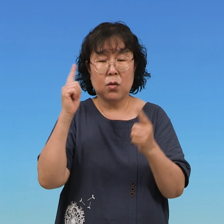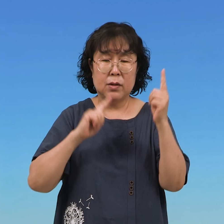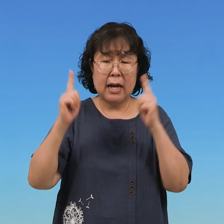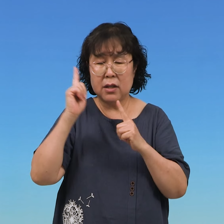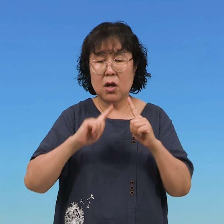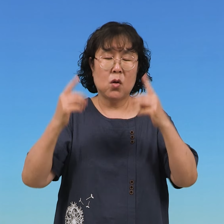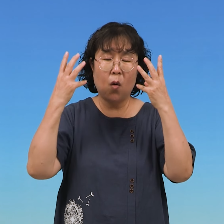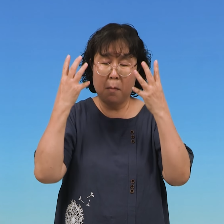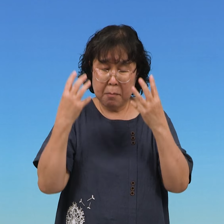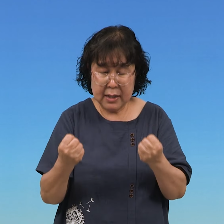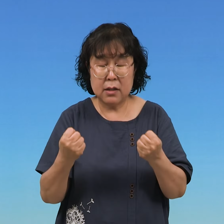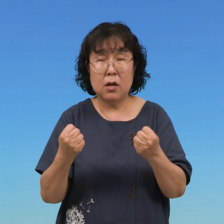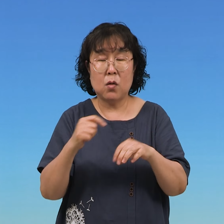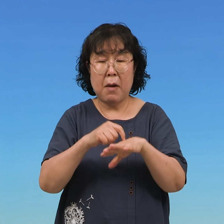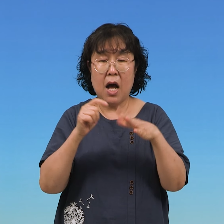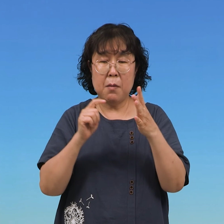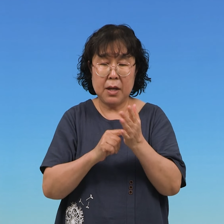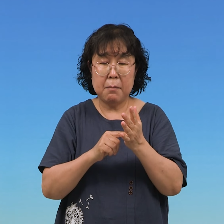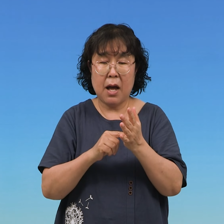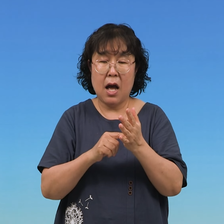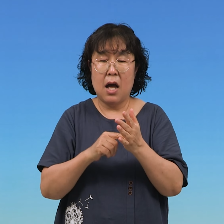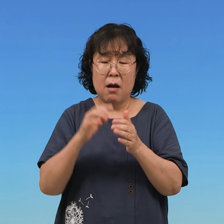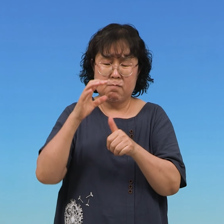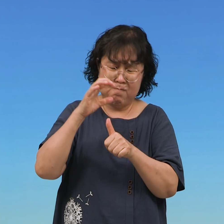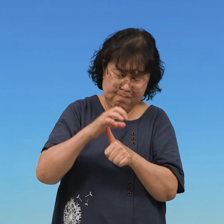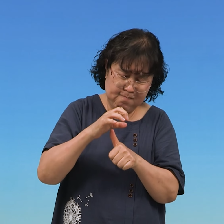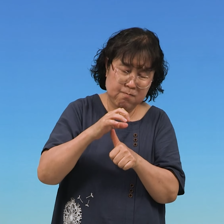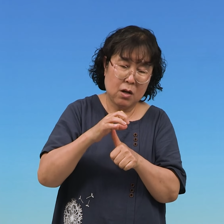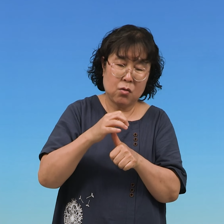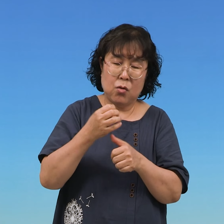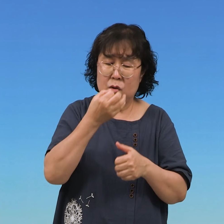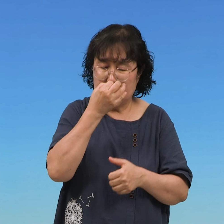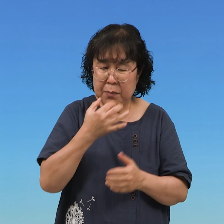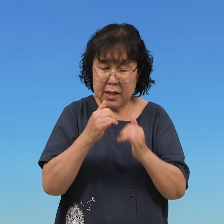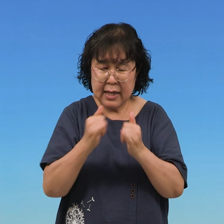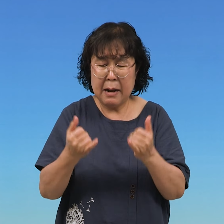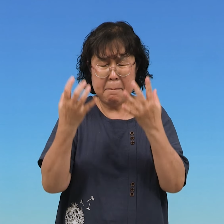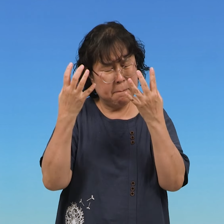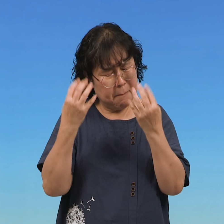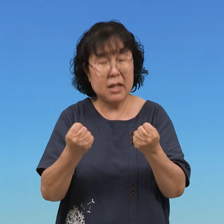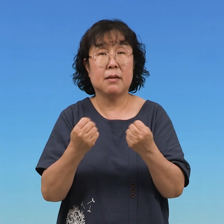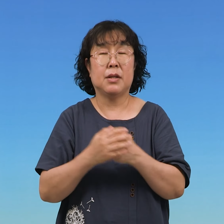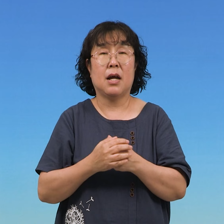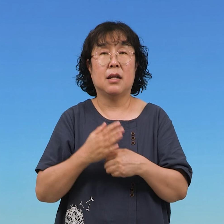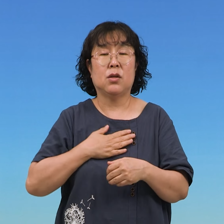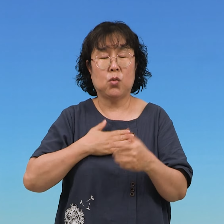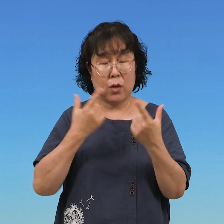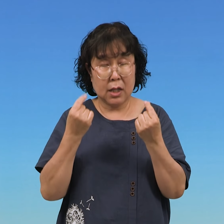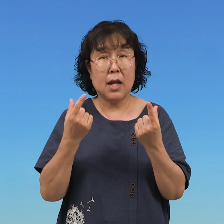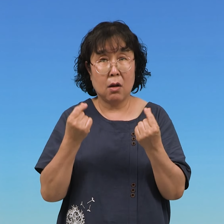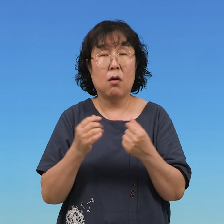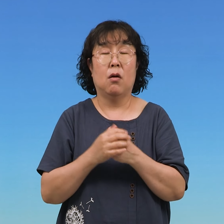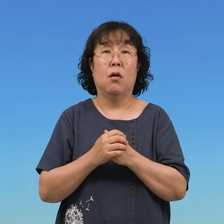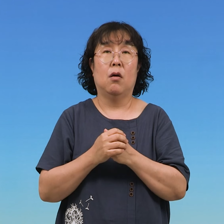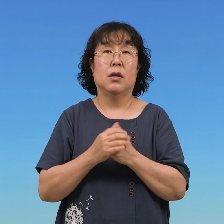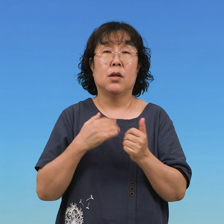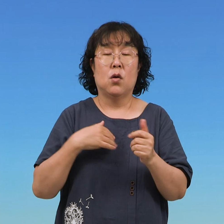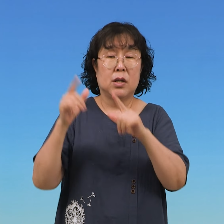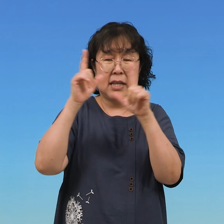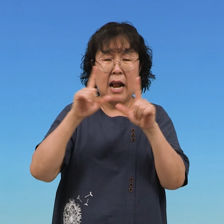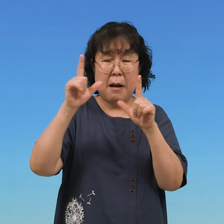상처 때문에 마음이 그 눌림을 당하는 분이 누가 없겠냐고요. 저도 마찬가지예요.